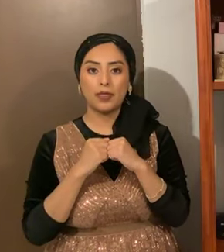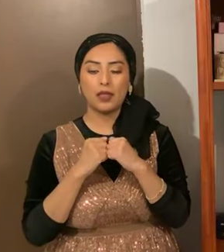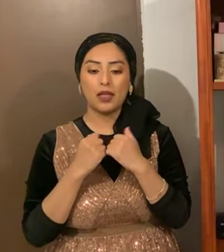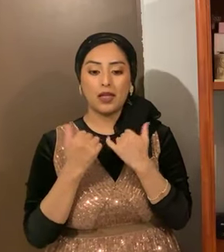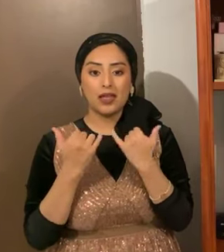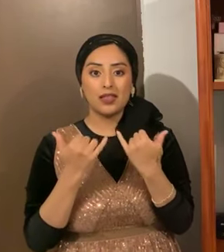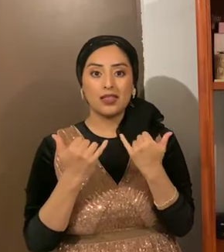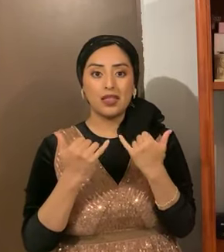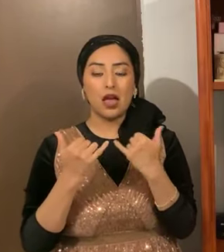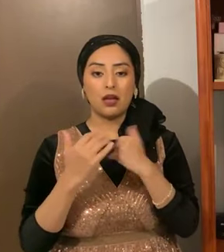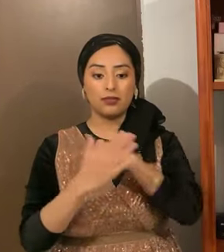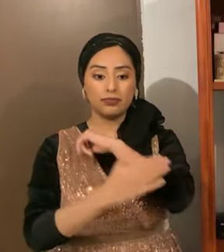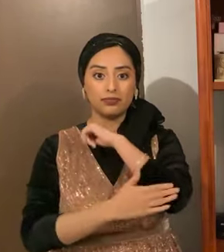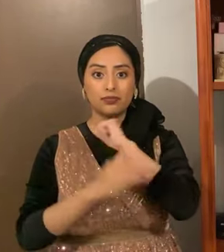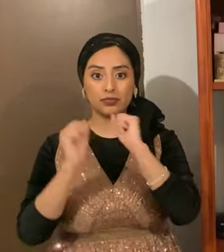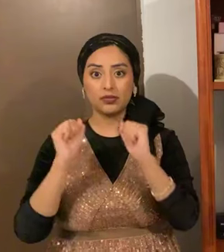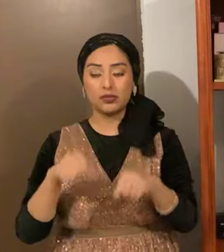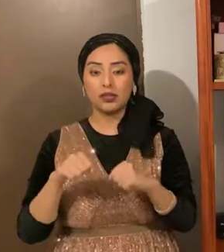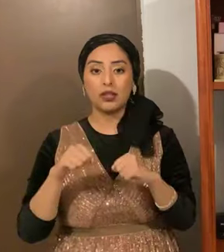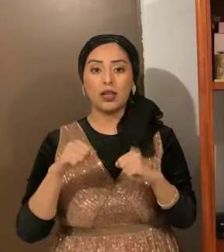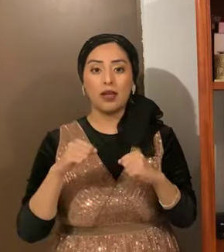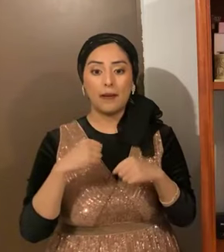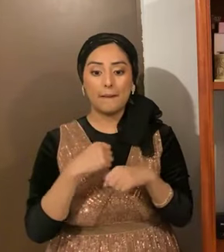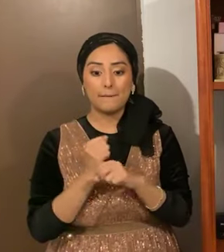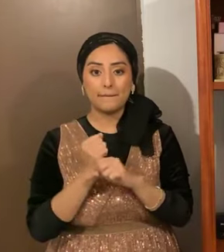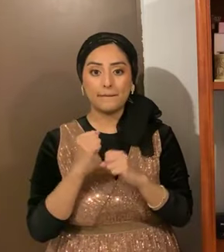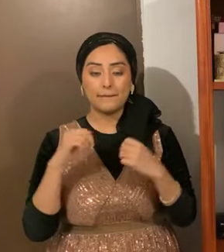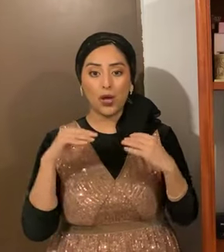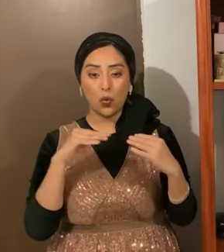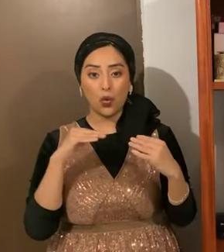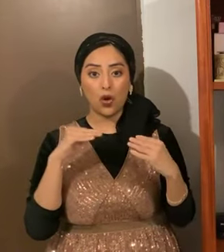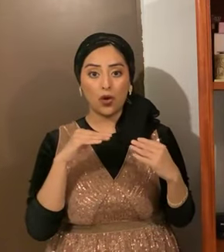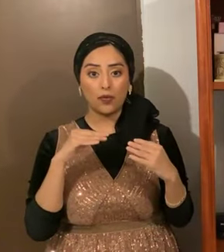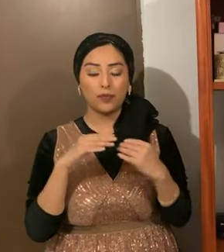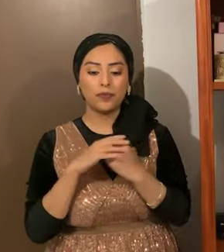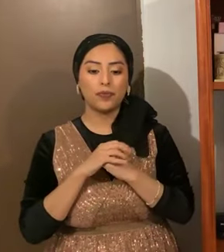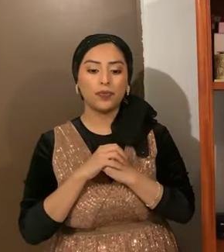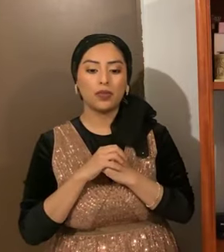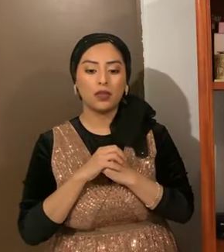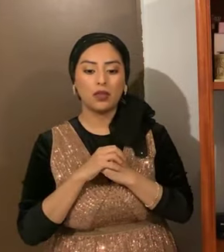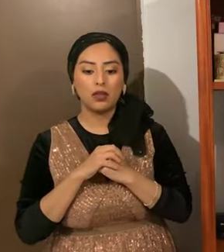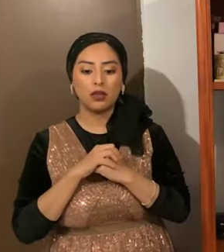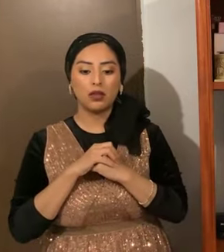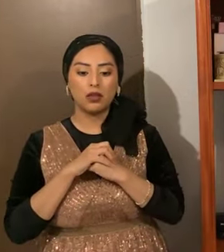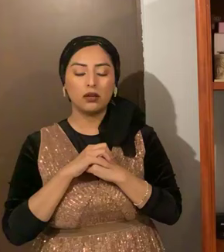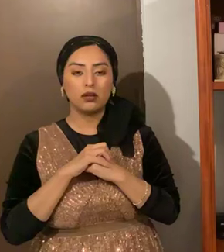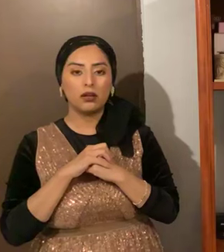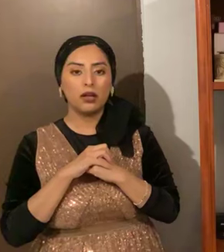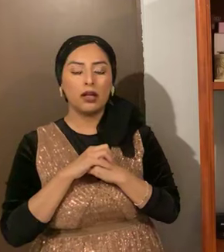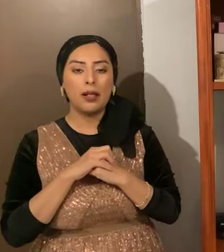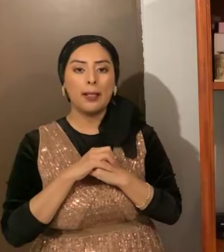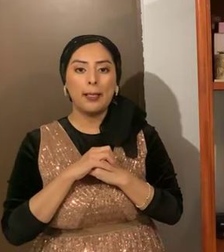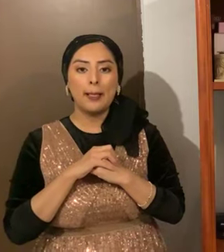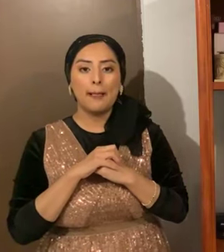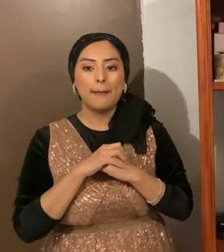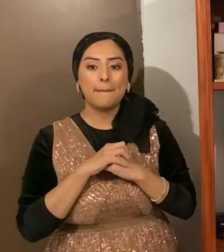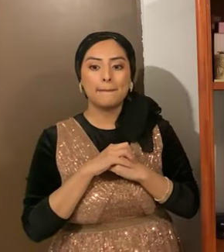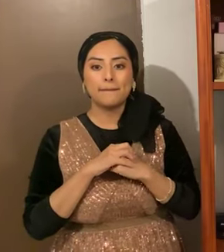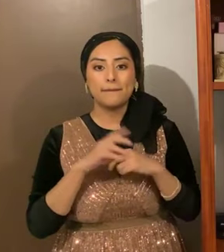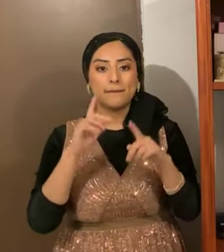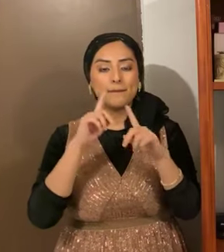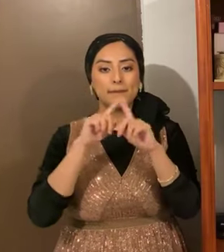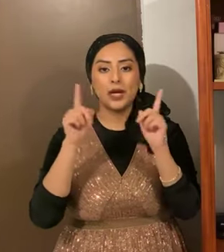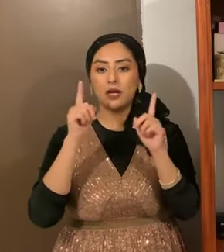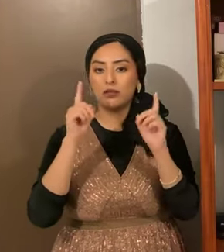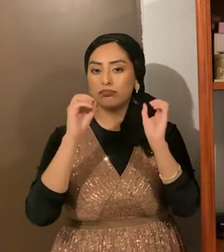causar ahorita los países una guerra híbrida, o entre países, sin disparar una